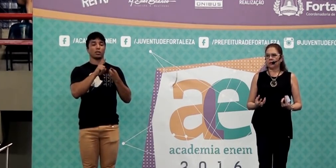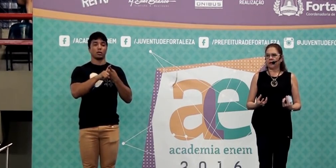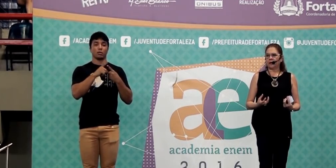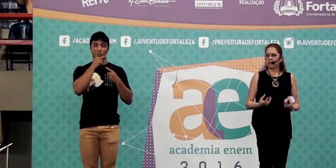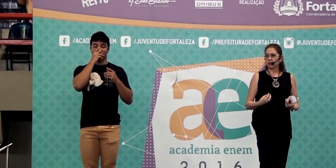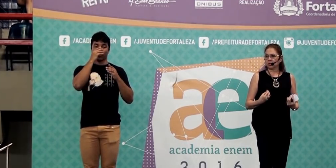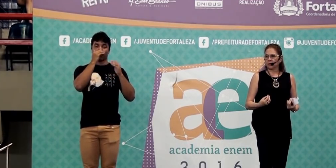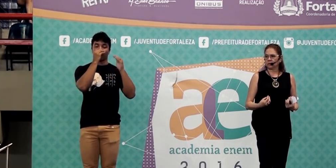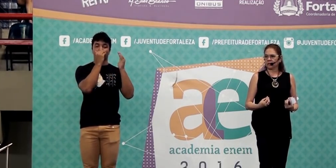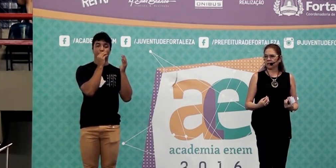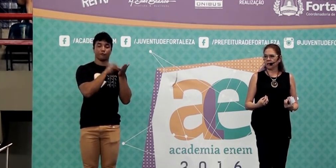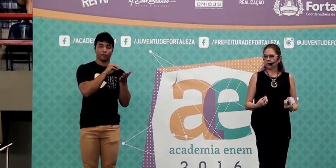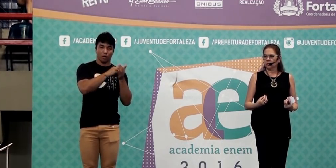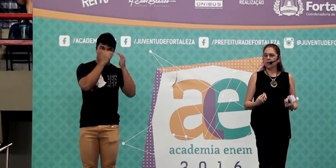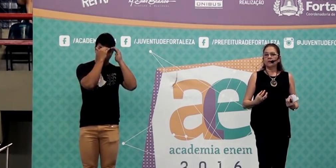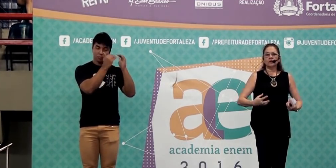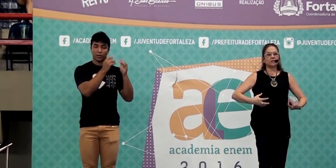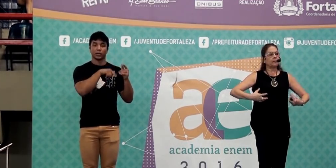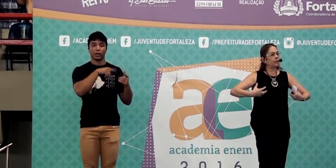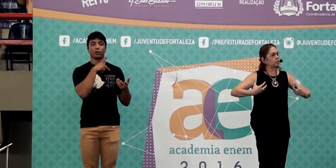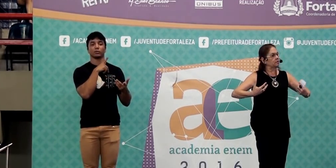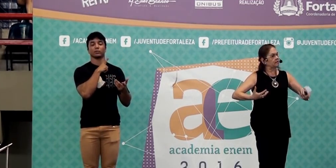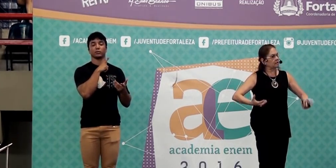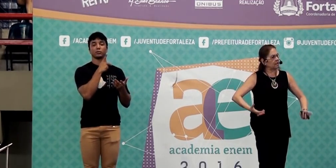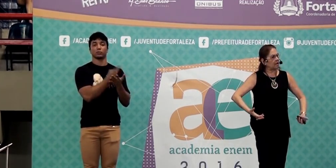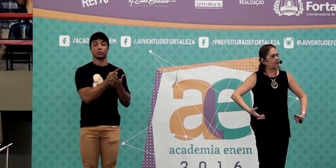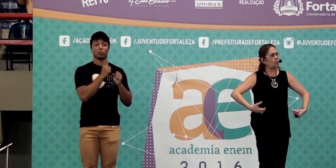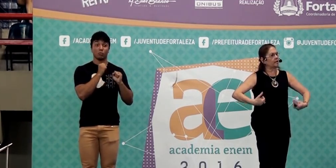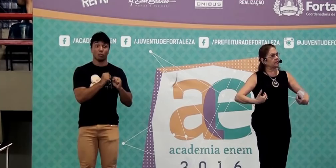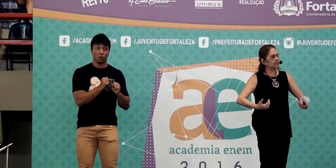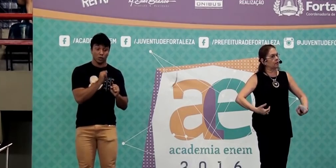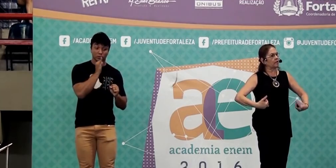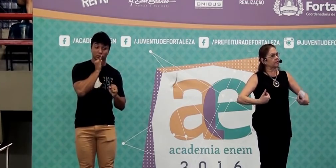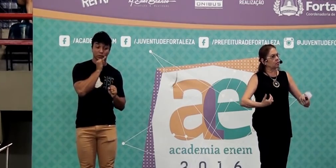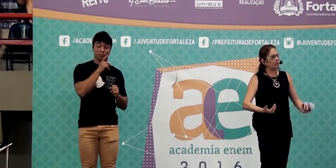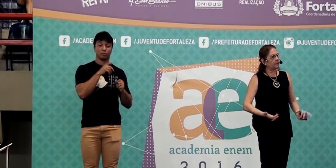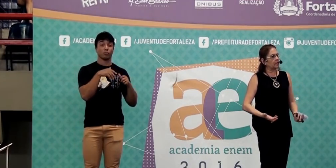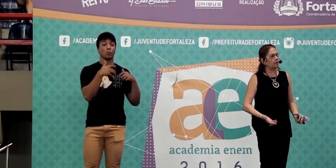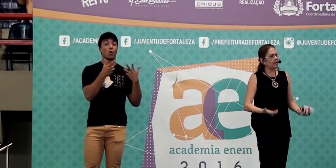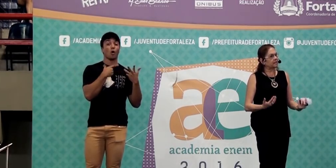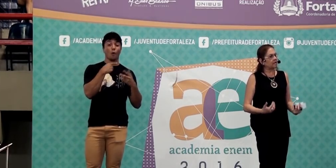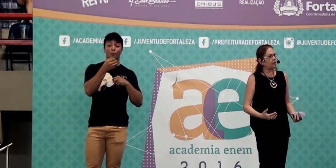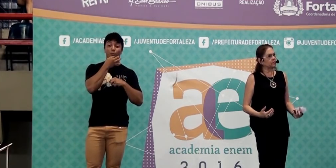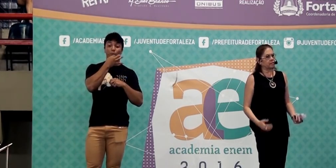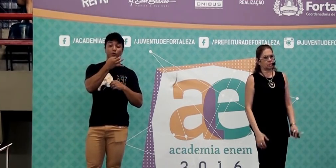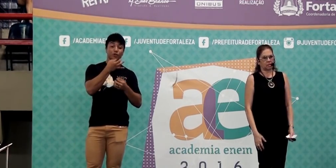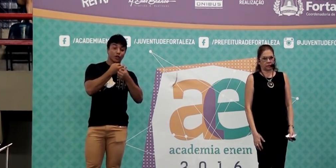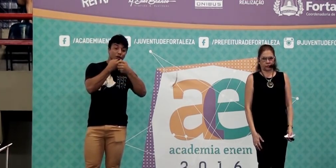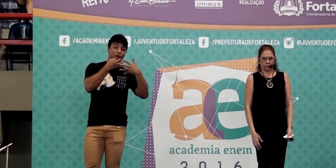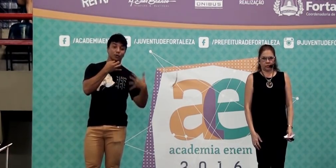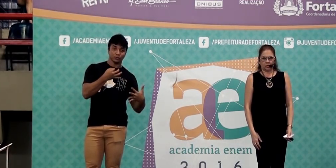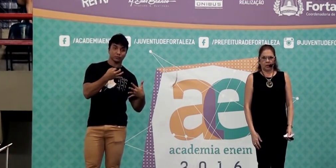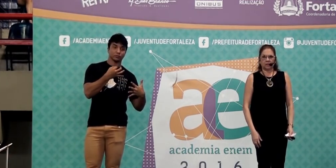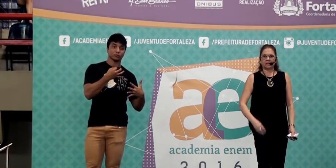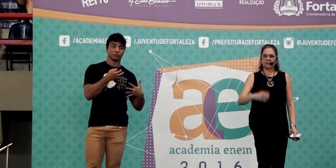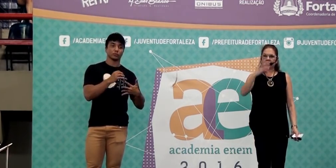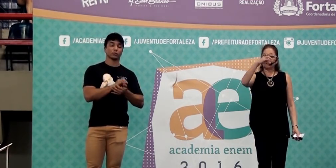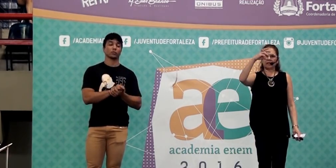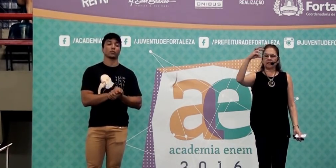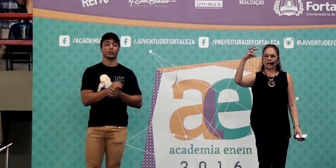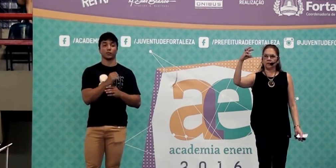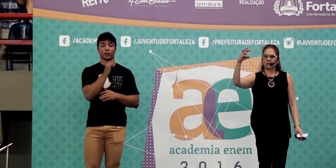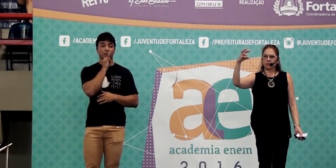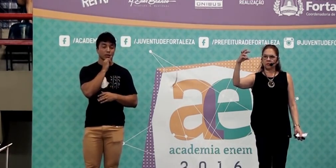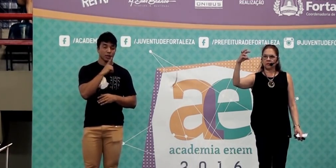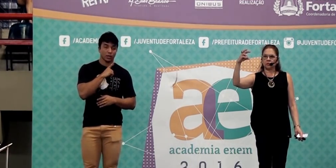desrespeitos que estão acontecendo, você pode citar quais são, na sua opinião, as causas disso. Você